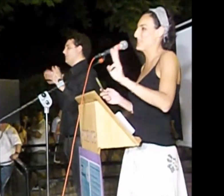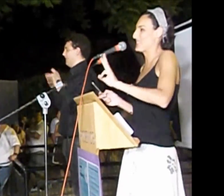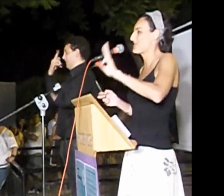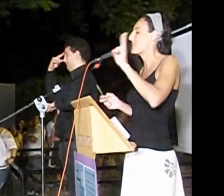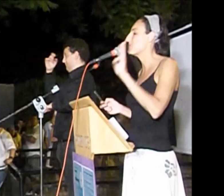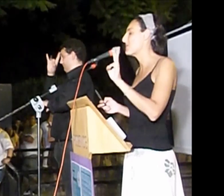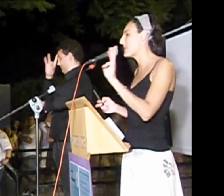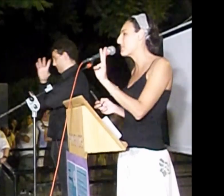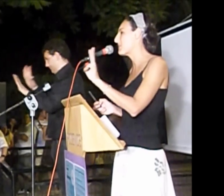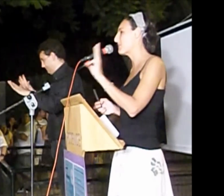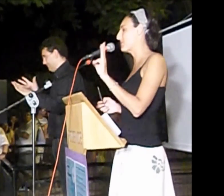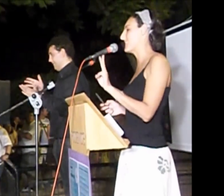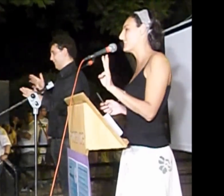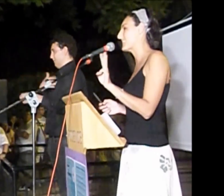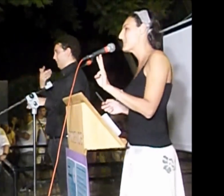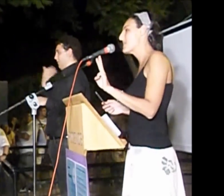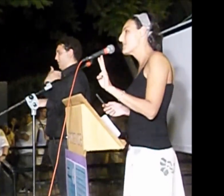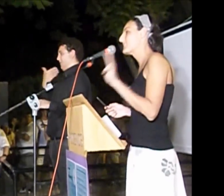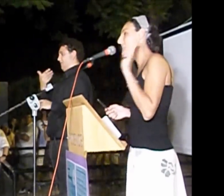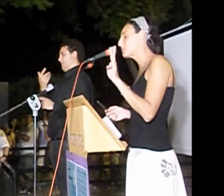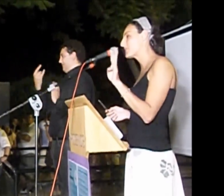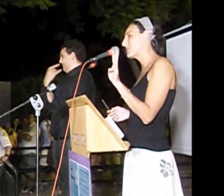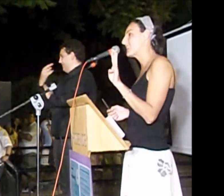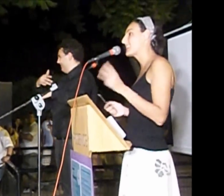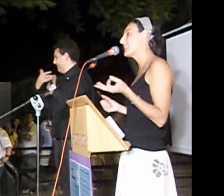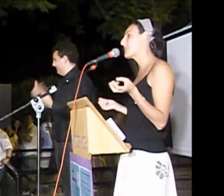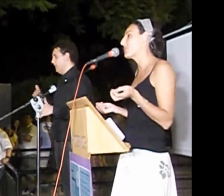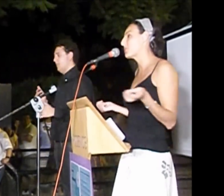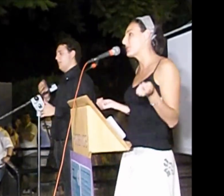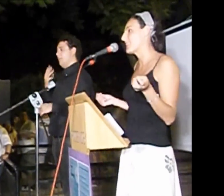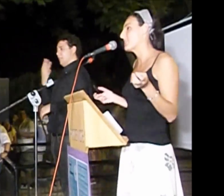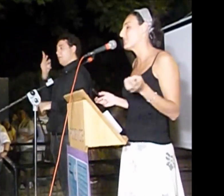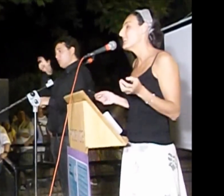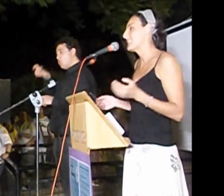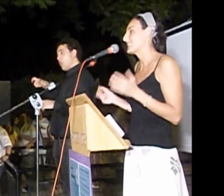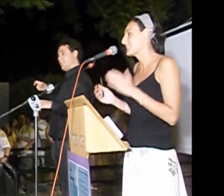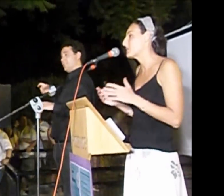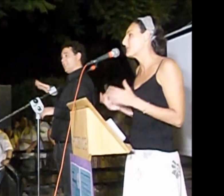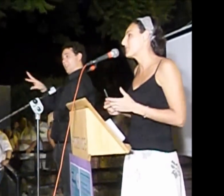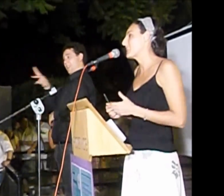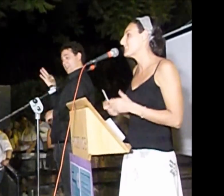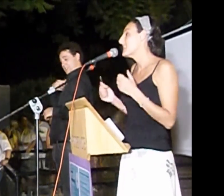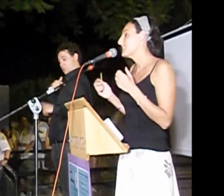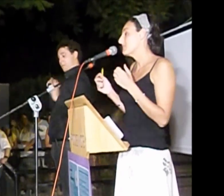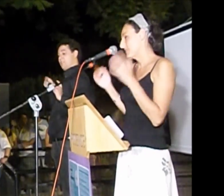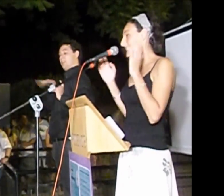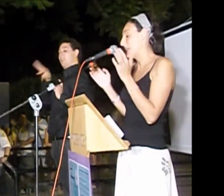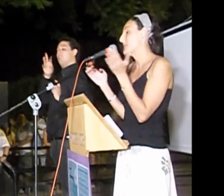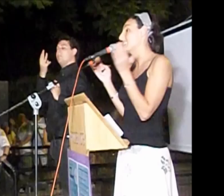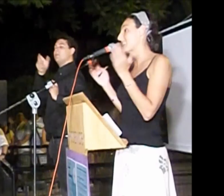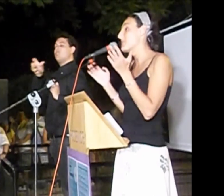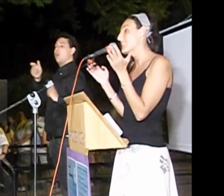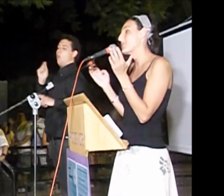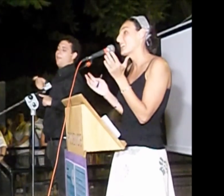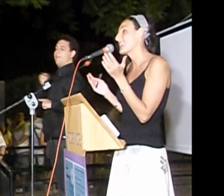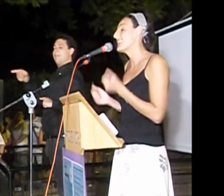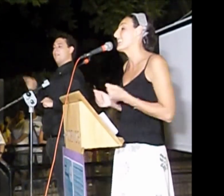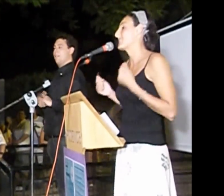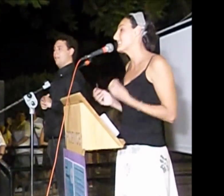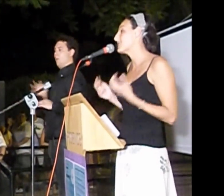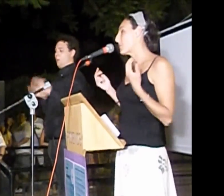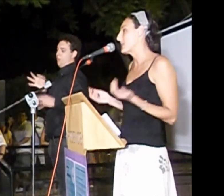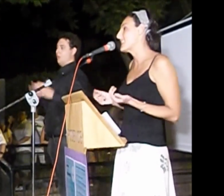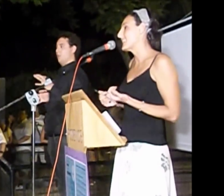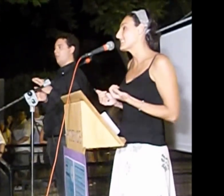increíble es una tomadura de pelo alucinante tres personas que elige una corporación de estas tres personas también están metidos